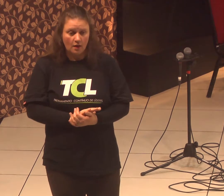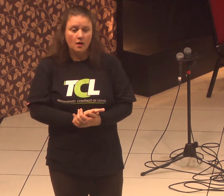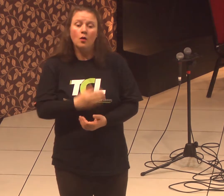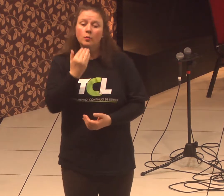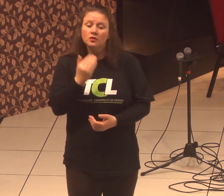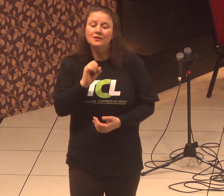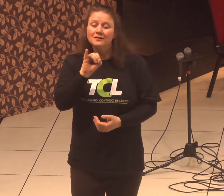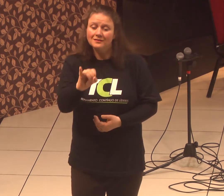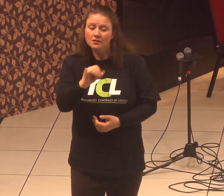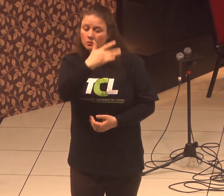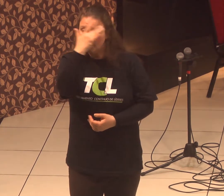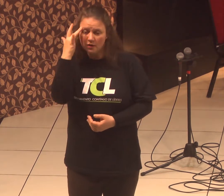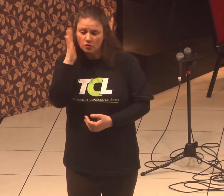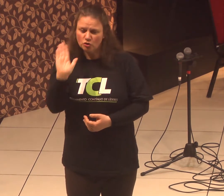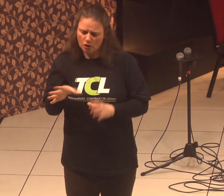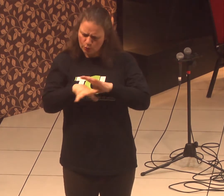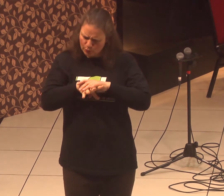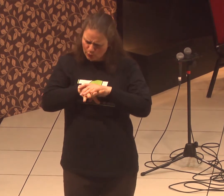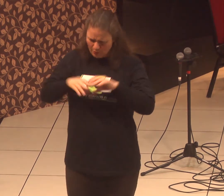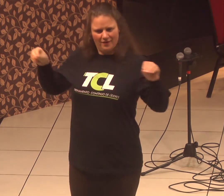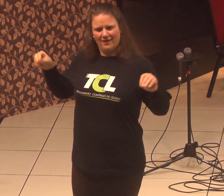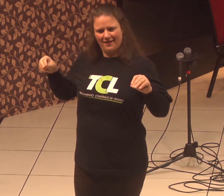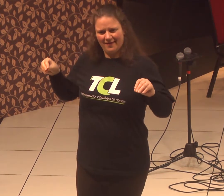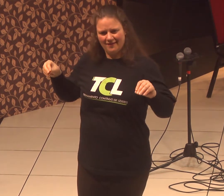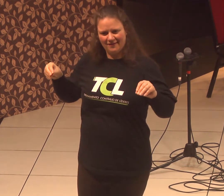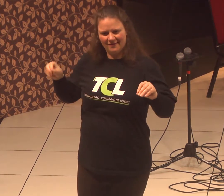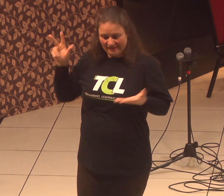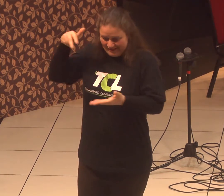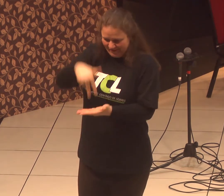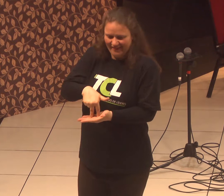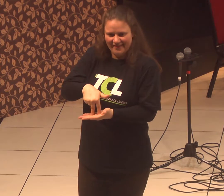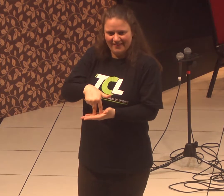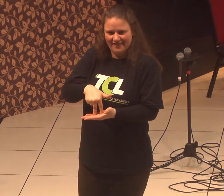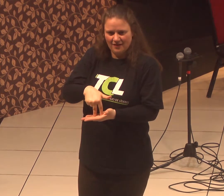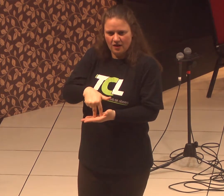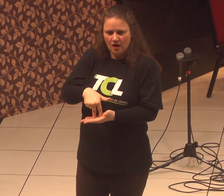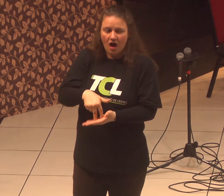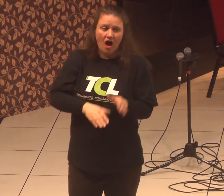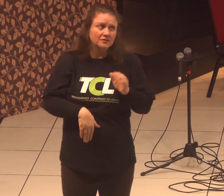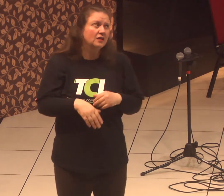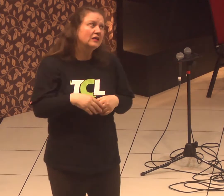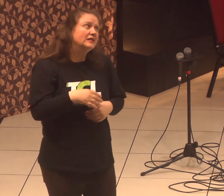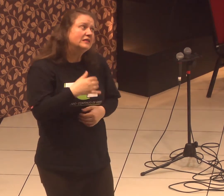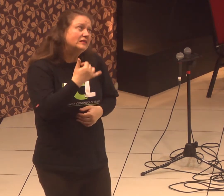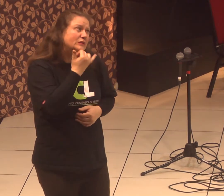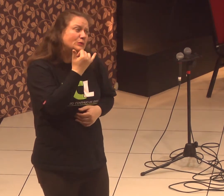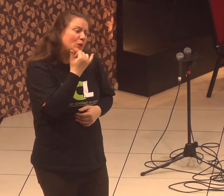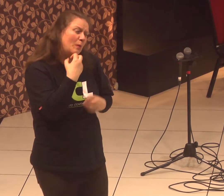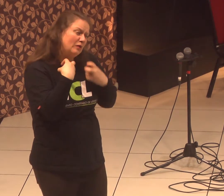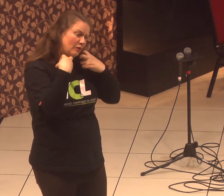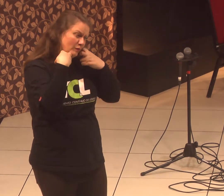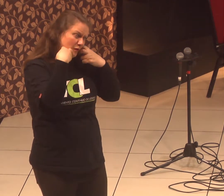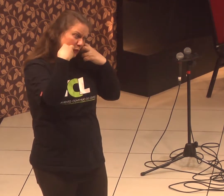Ok. Tem gente que diz, não, mas eu tenho vergonha. Tal. Ok, por causa dessa vergonha, o nome de Jesus deixa de ser glorificado. A